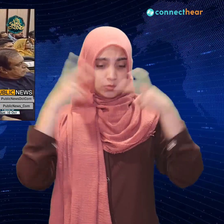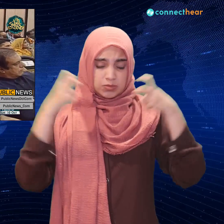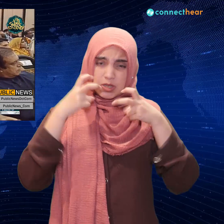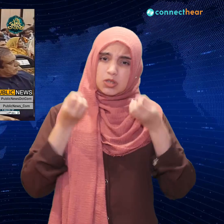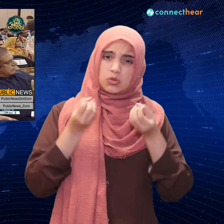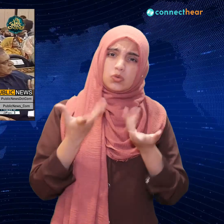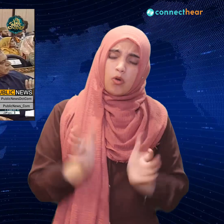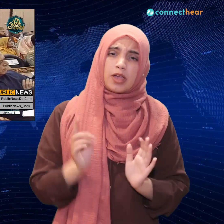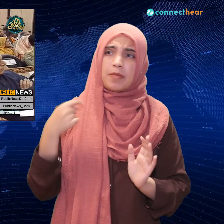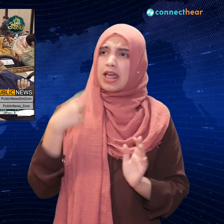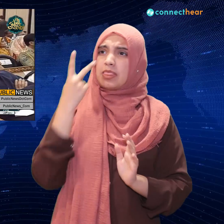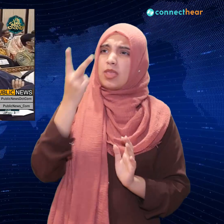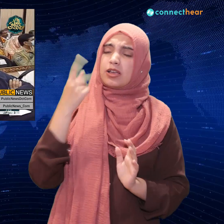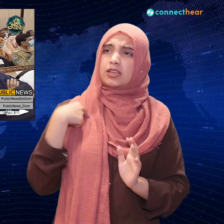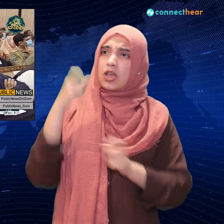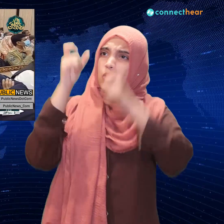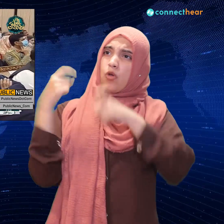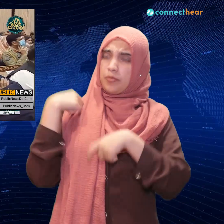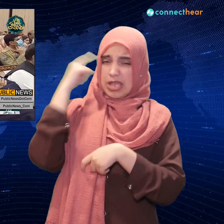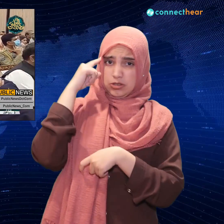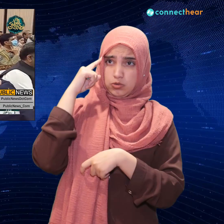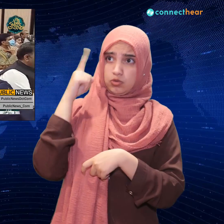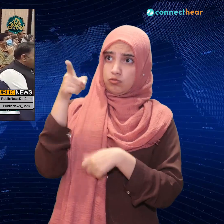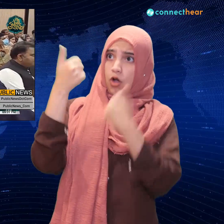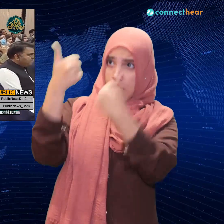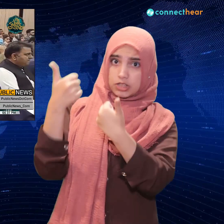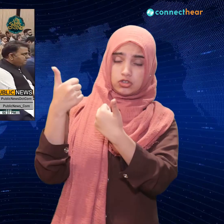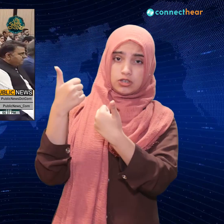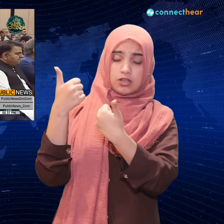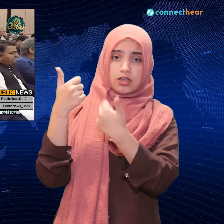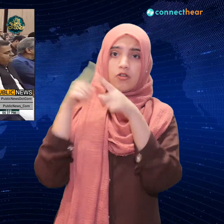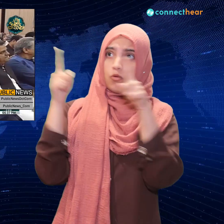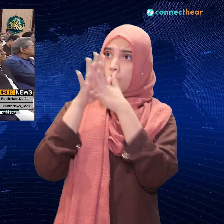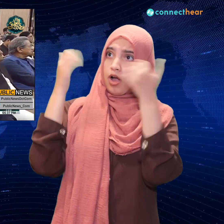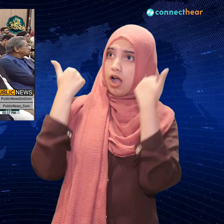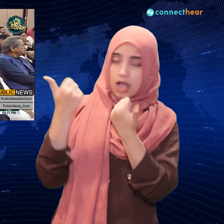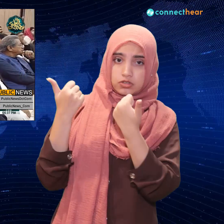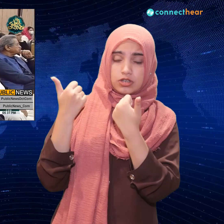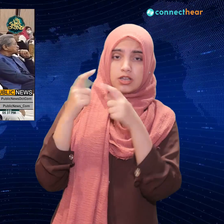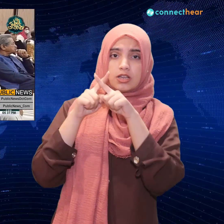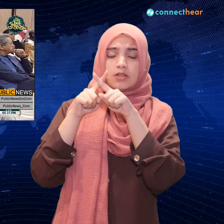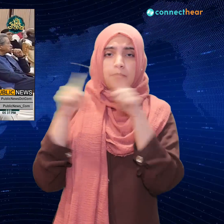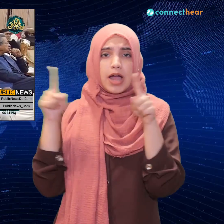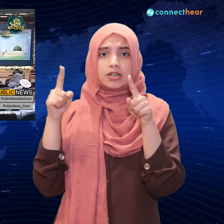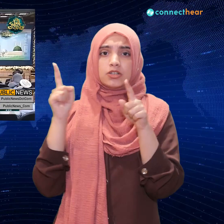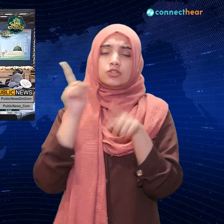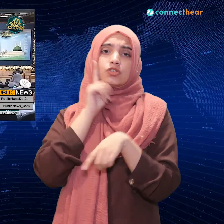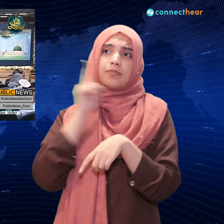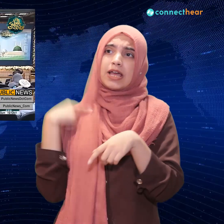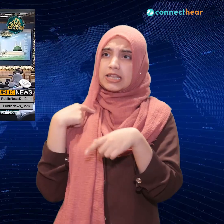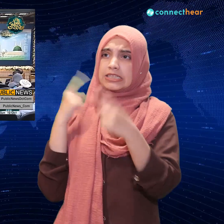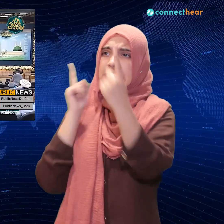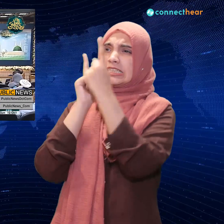کہ میرے جو رول ماڈلز تھے، یا جن کو میں سمجھتا تھا کہ بڑی گلیمرس زندگی ہے، جب میں نے ان کو قریب سے دیکھا، اور میں